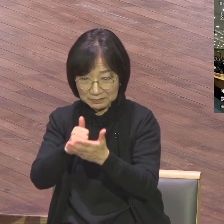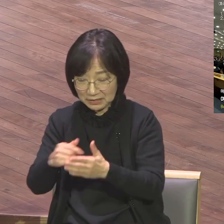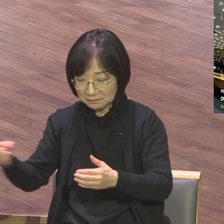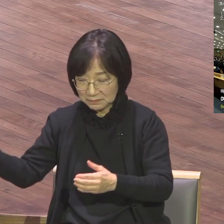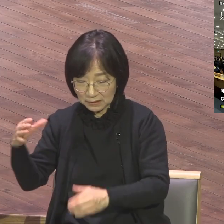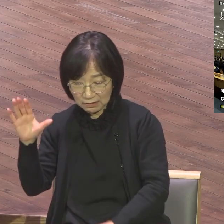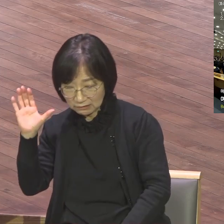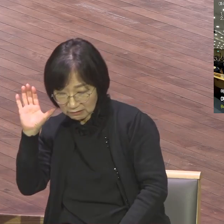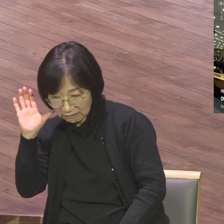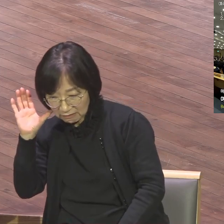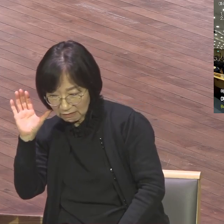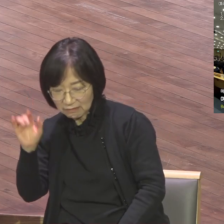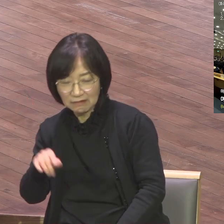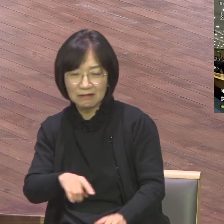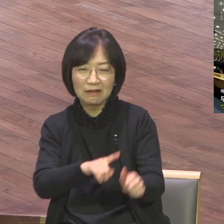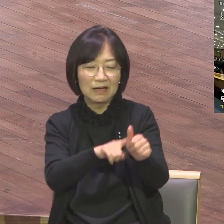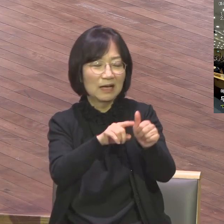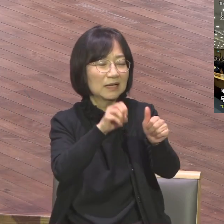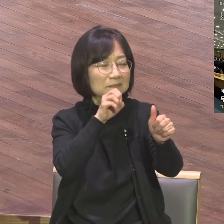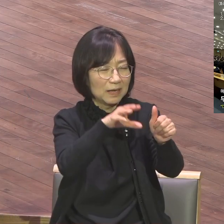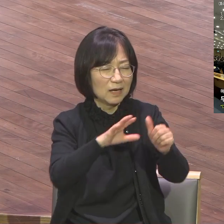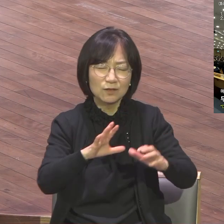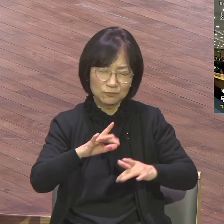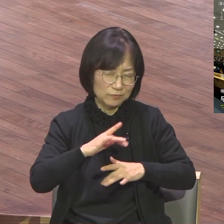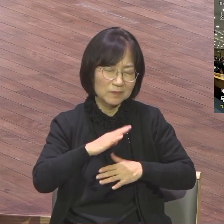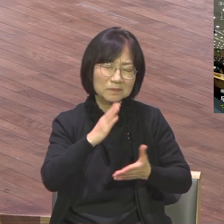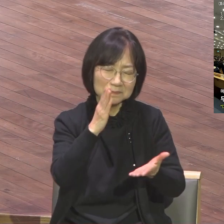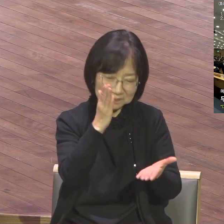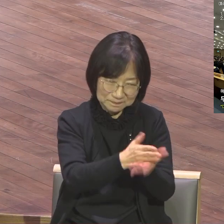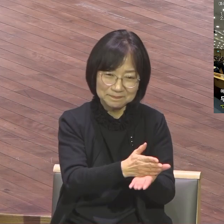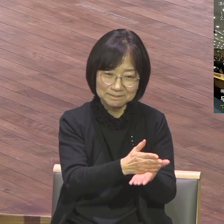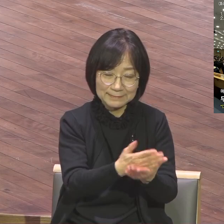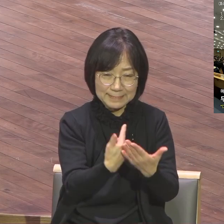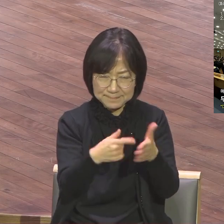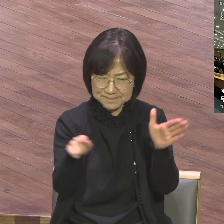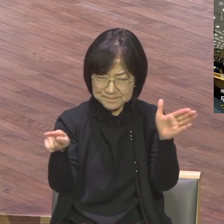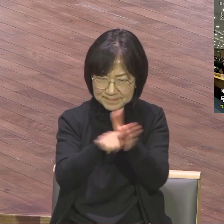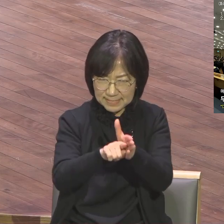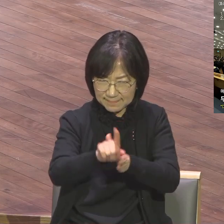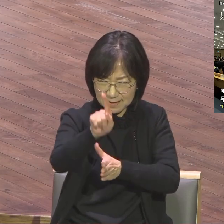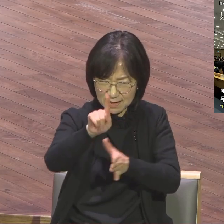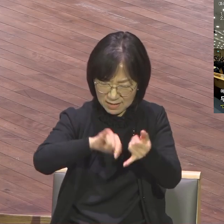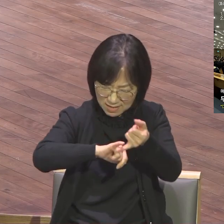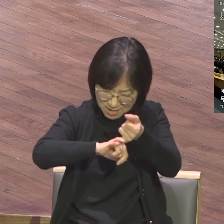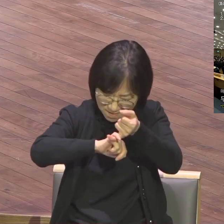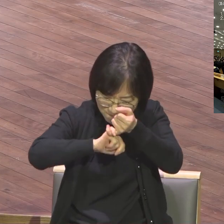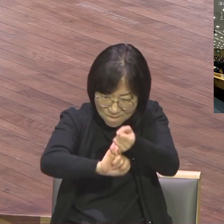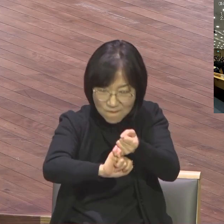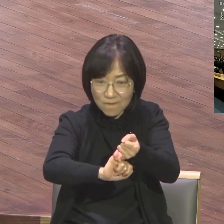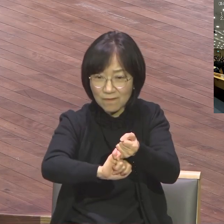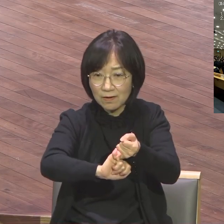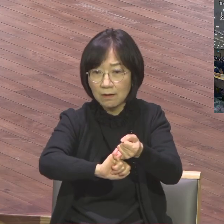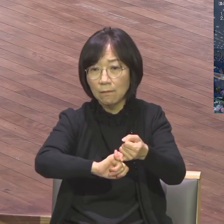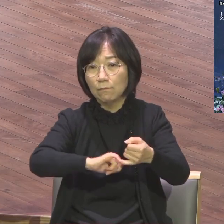들으시고 회당장에게 이르시되 두려워하지 말고 믿기만 하라.